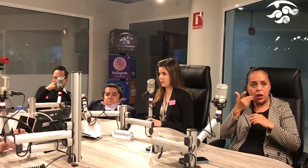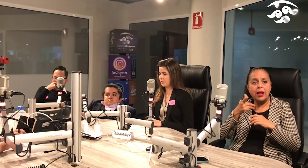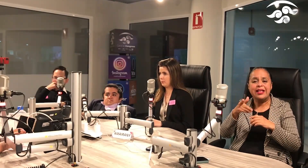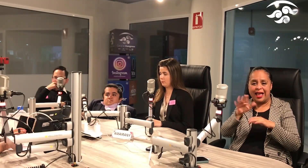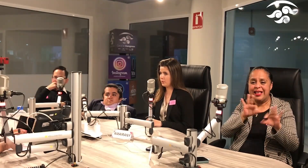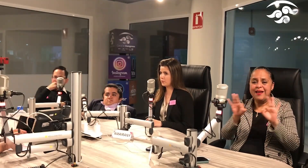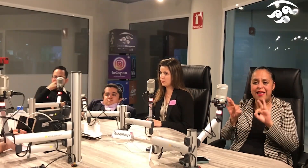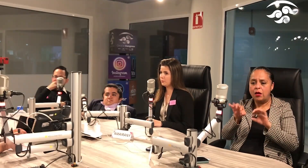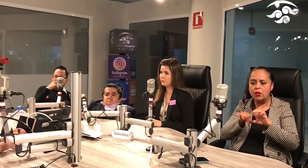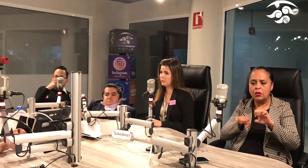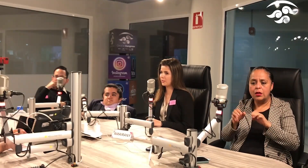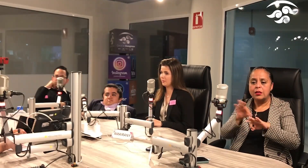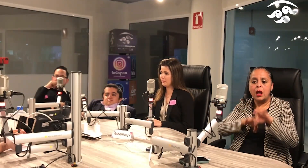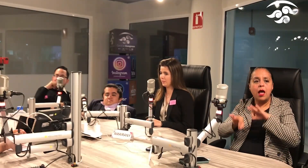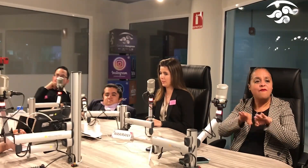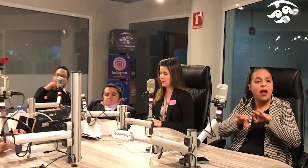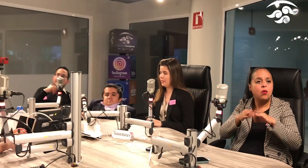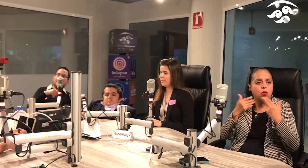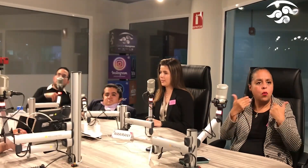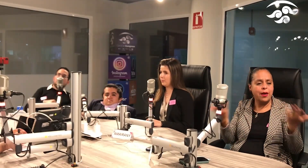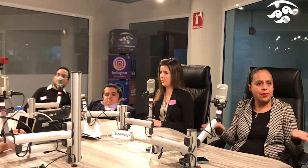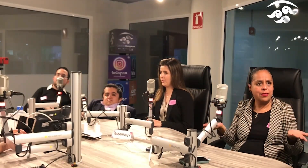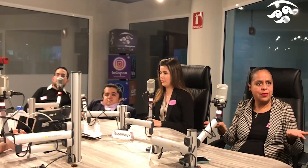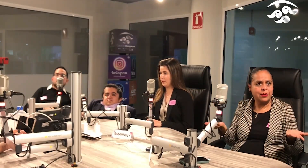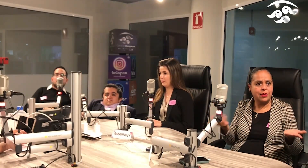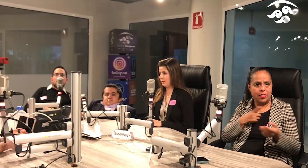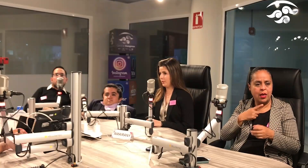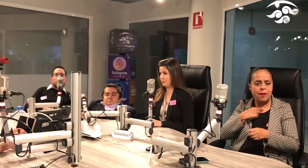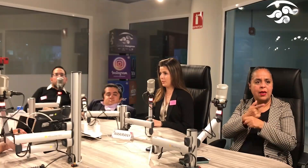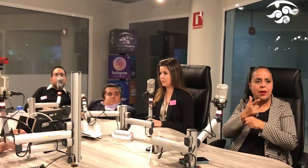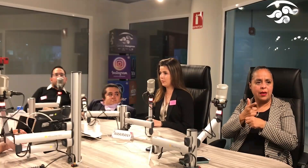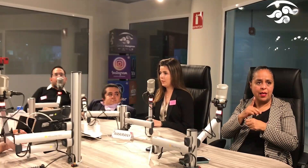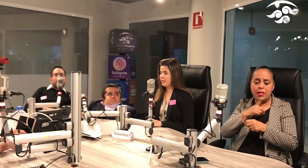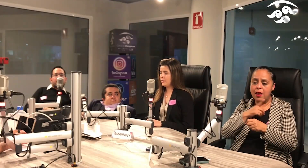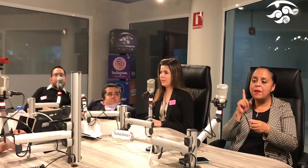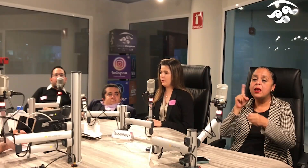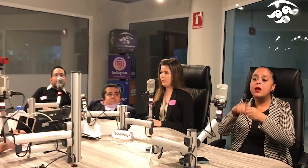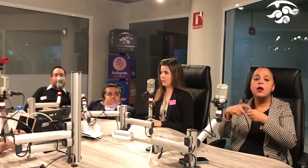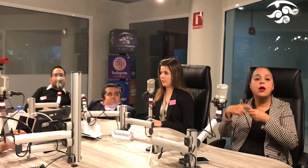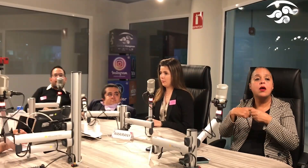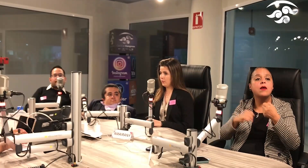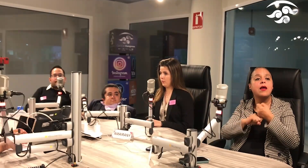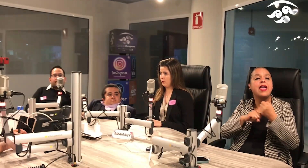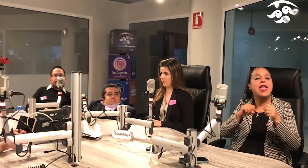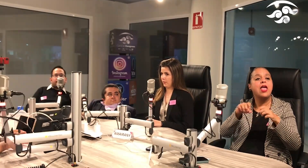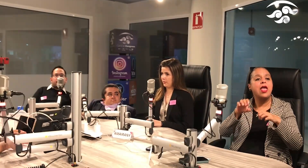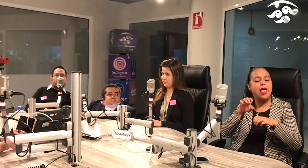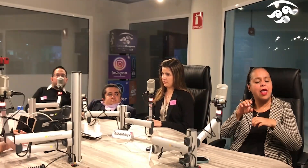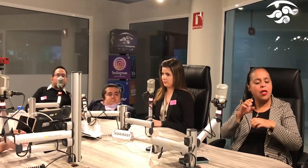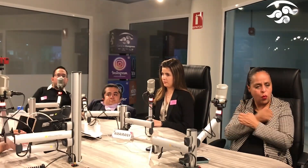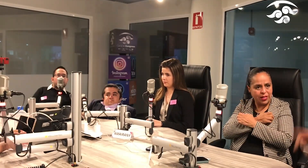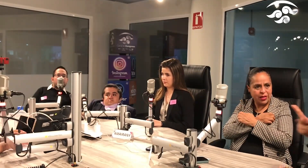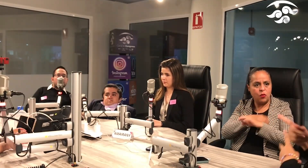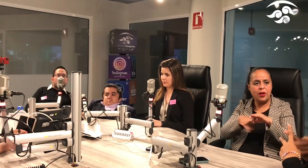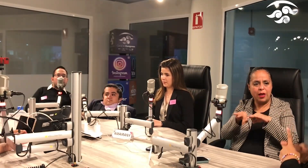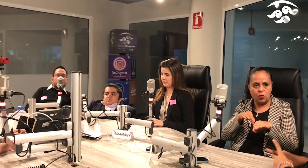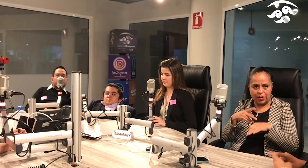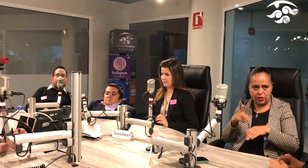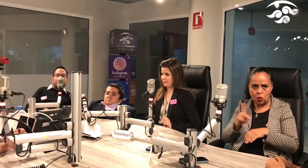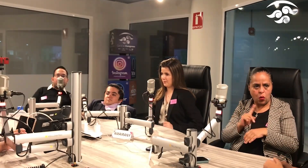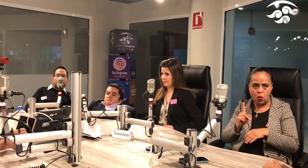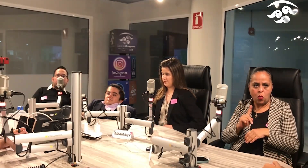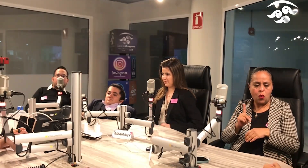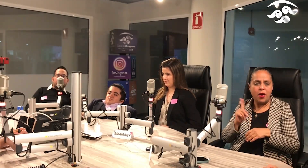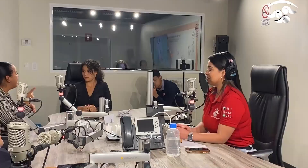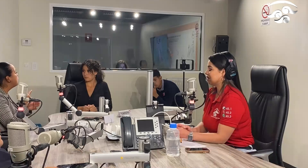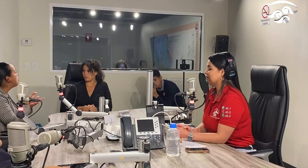Creo que ese es un punto que también hay que tomar en cuenta, ¿no? La vinculación de lo educativo con lo laboral. Y